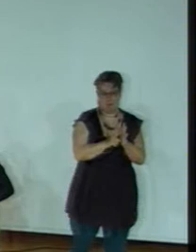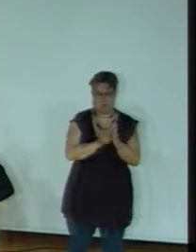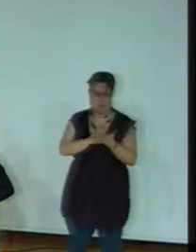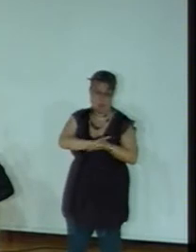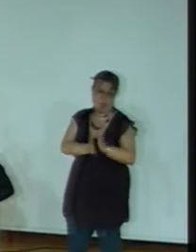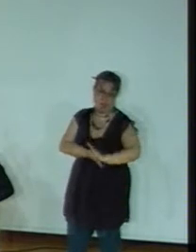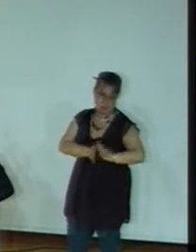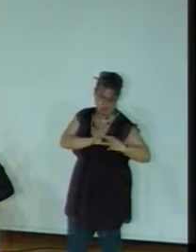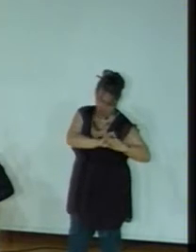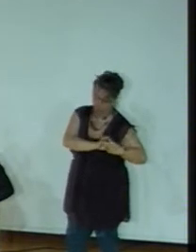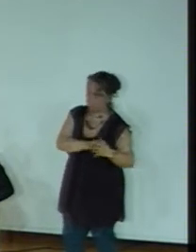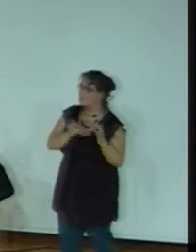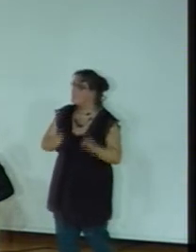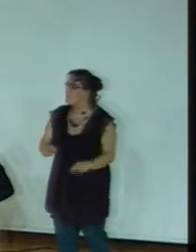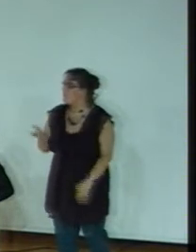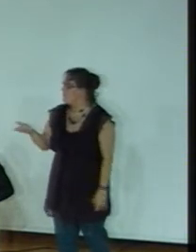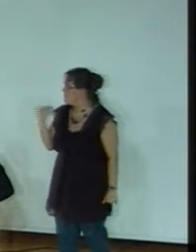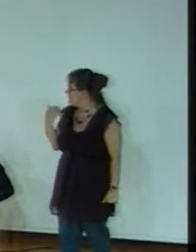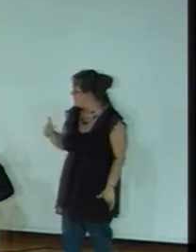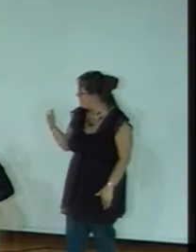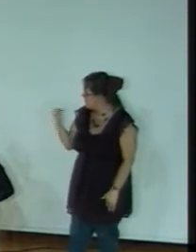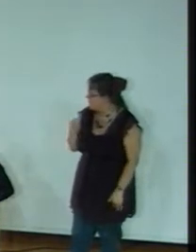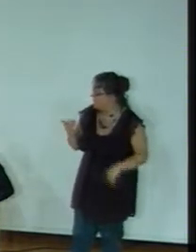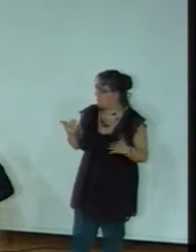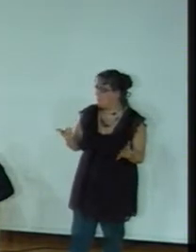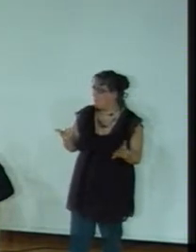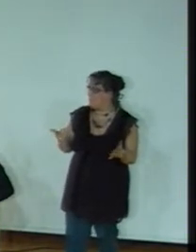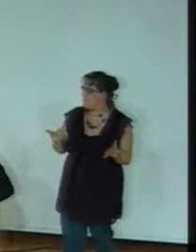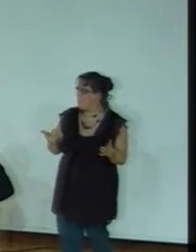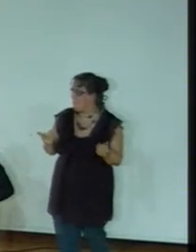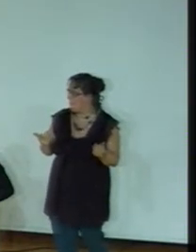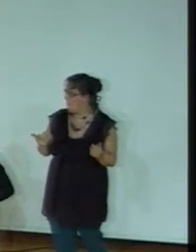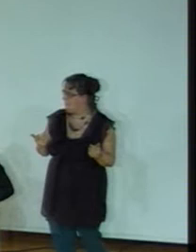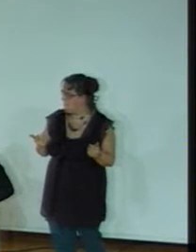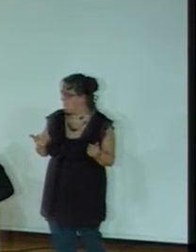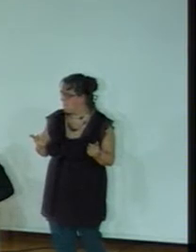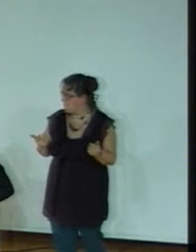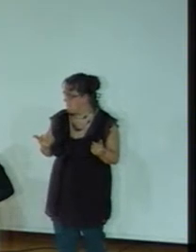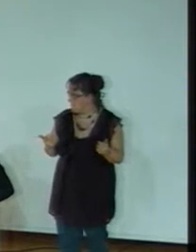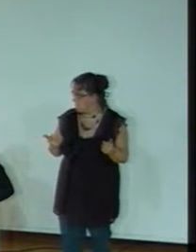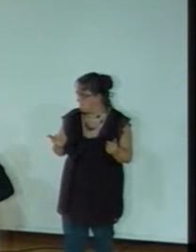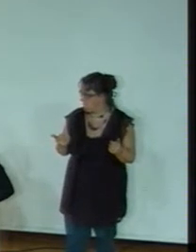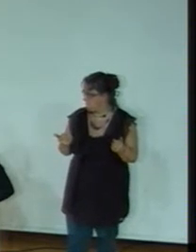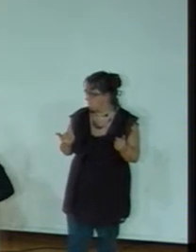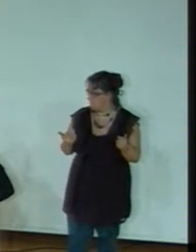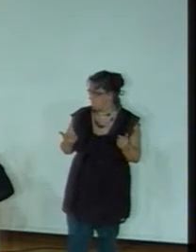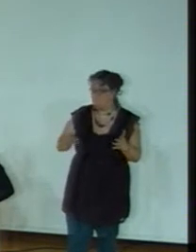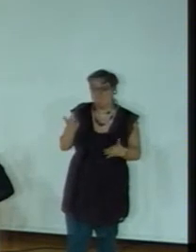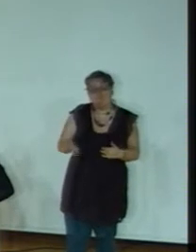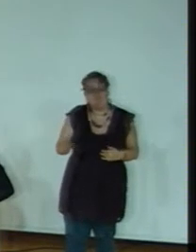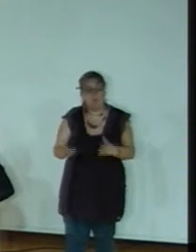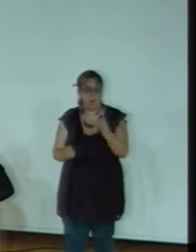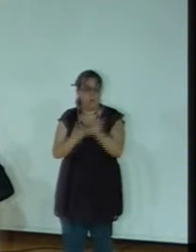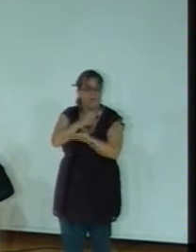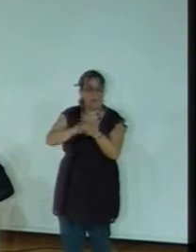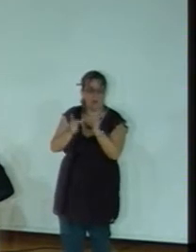les vieilles institutions politiques, vous l'avez souligné, qu'on a, ne correspondent plus aux puissances diaboliques d'une certaine technique. Moi, quand